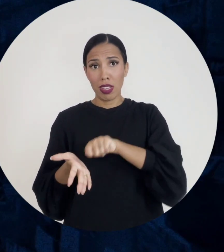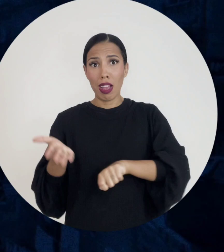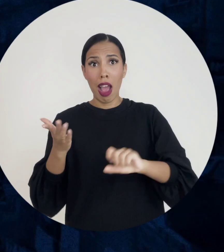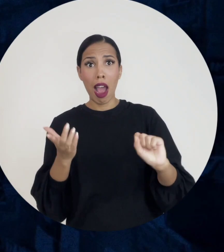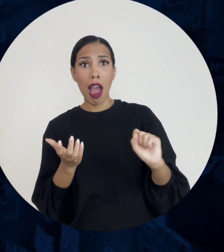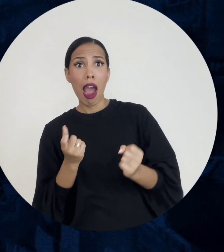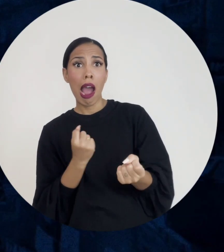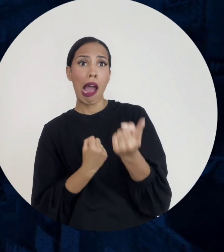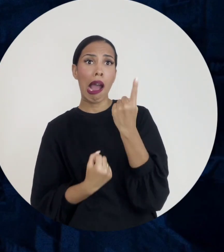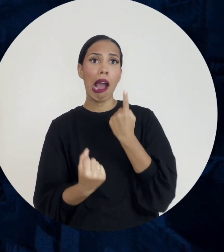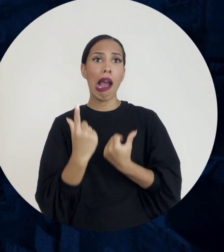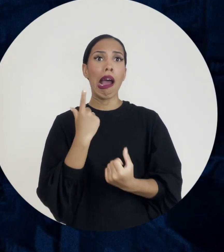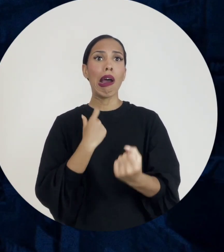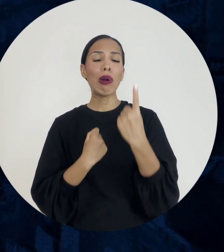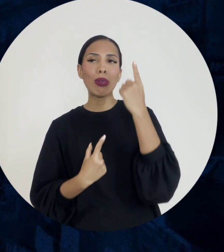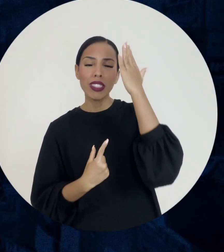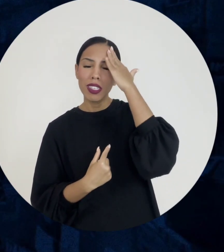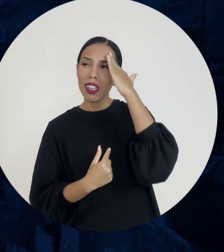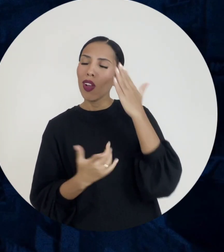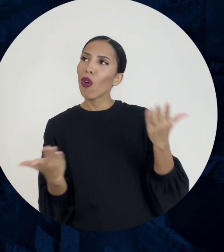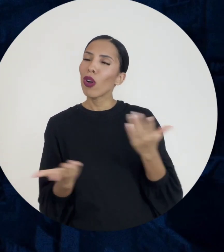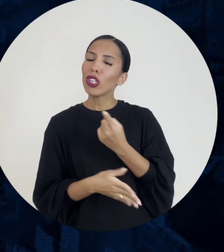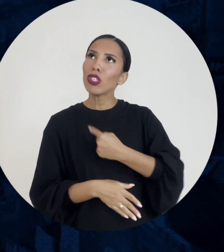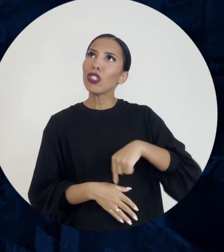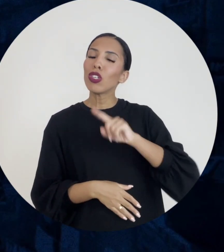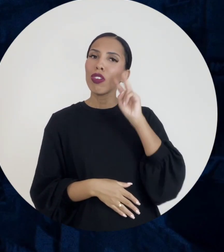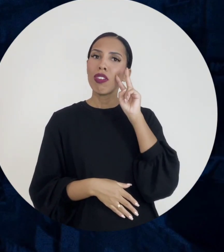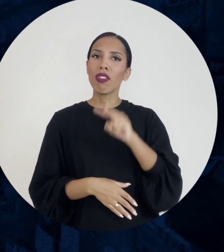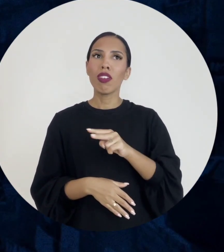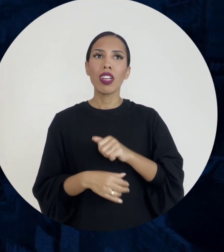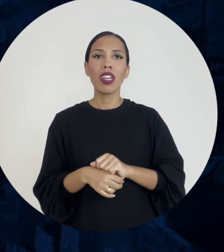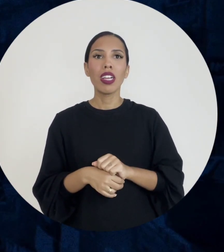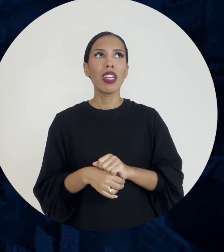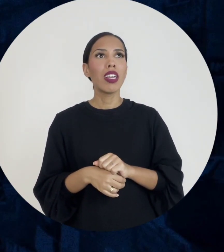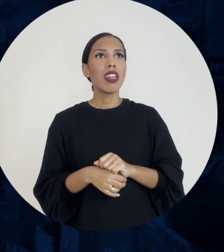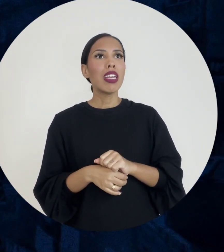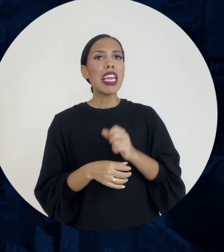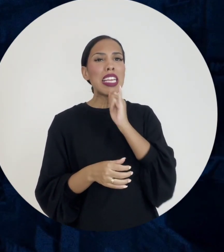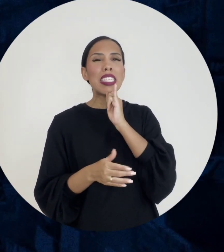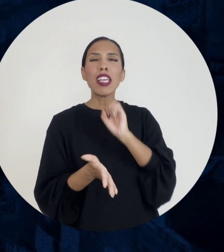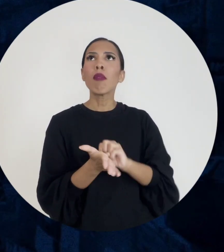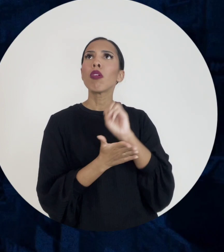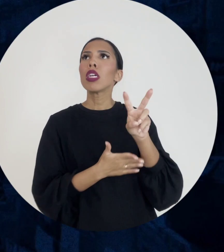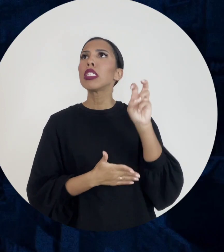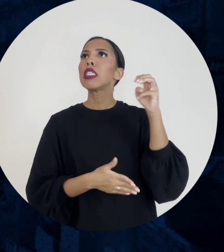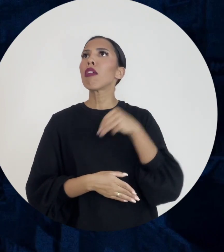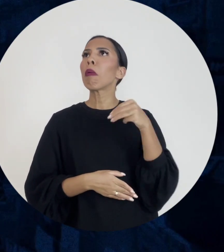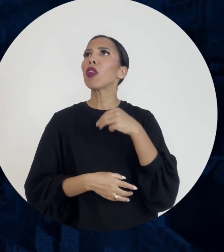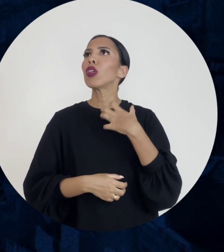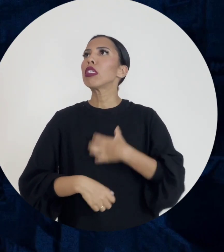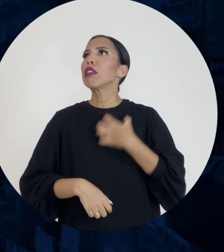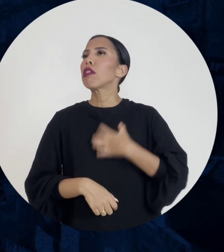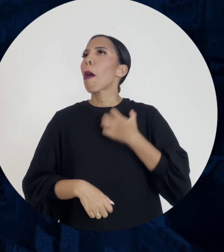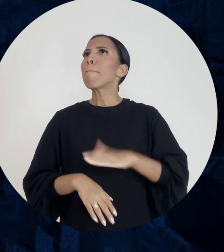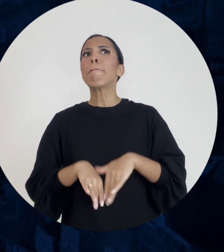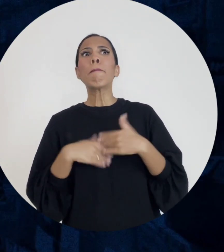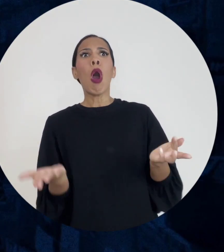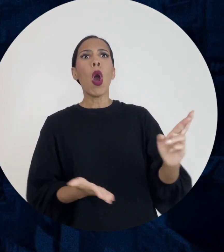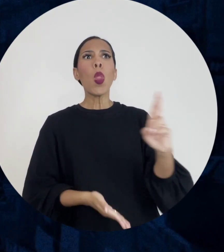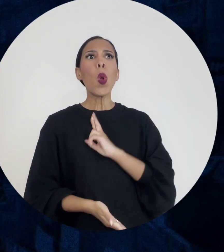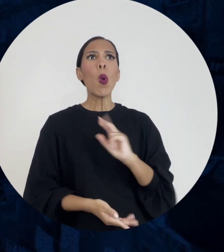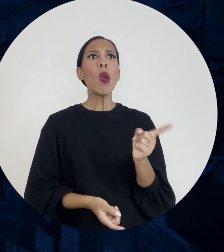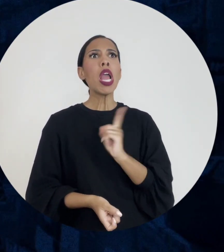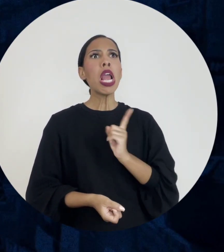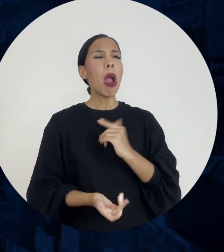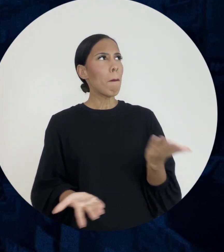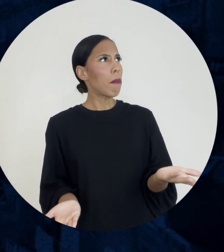recado, a pessoa não respondeu em 5 minutos, fica chateado, né? Pô, a pessoa tá online e nem me respondeu, né? Quanto tempo demorava para chegar uma carta?